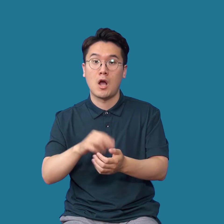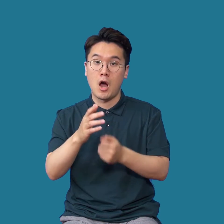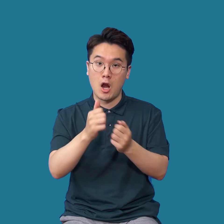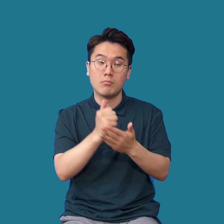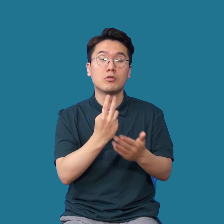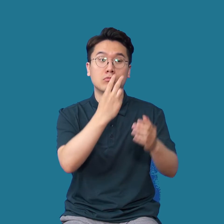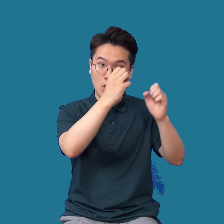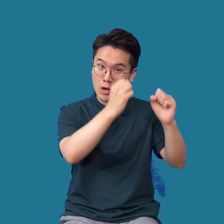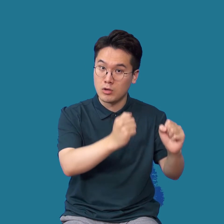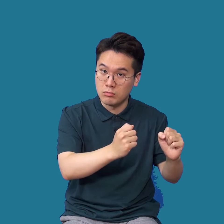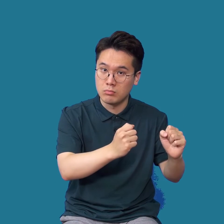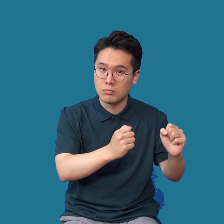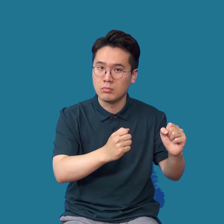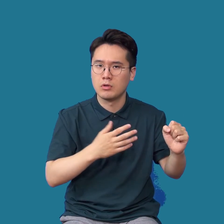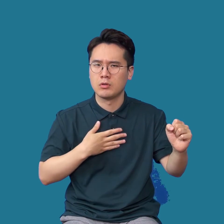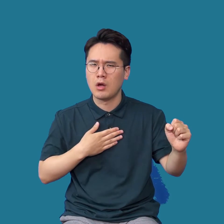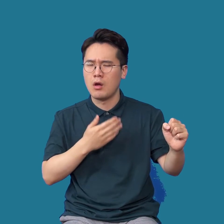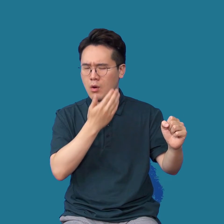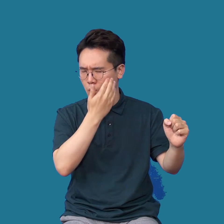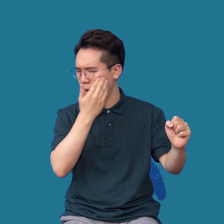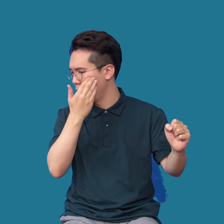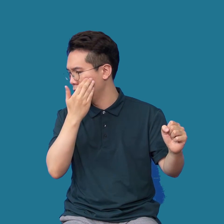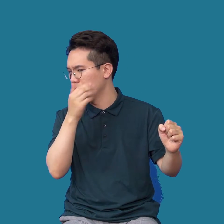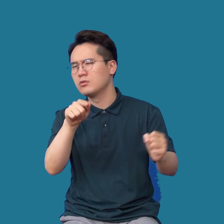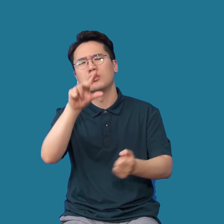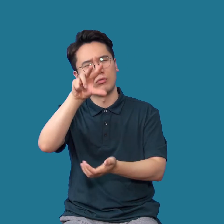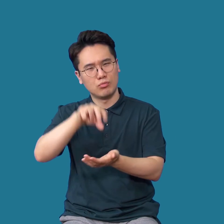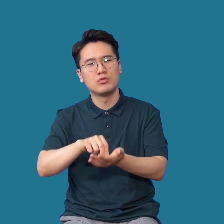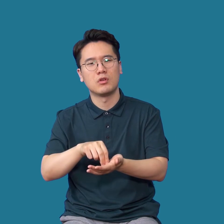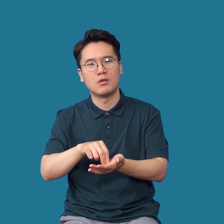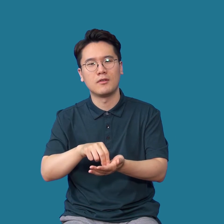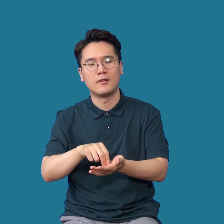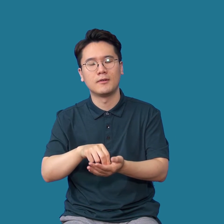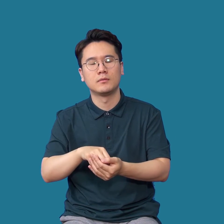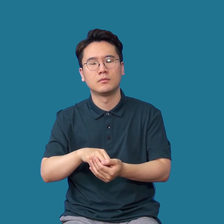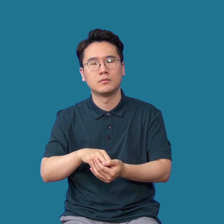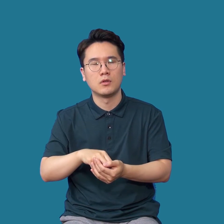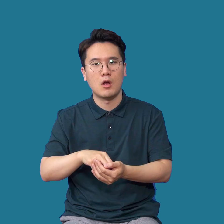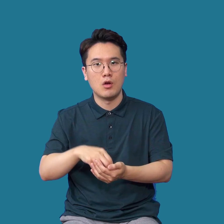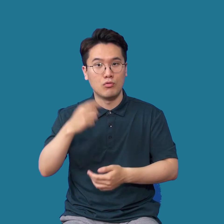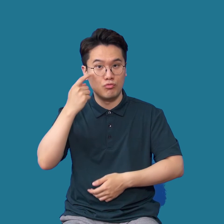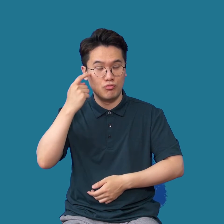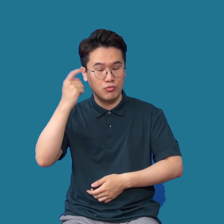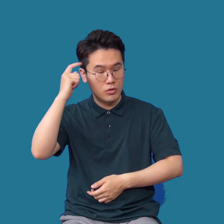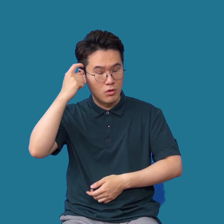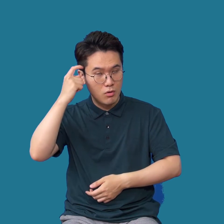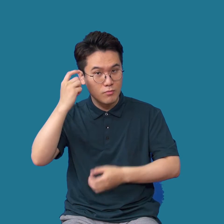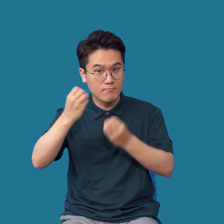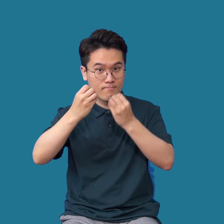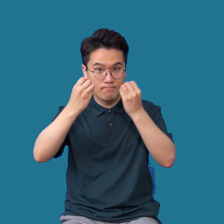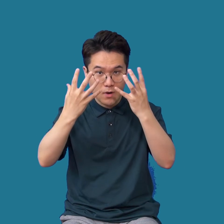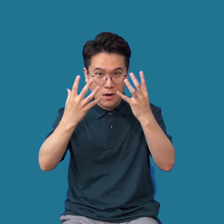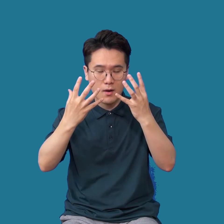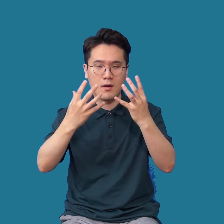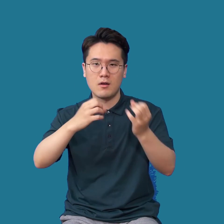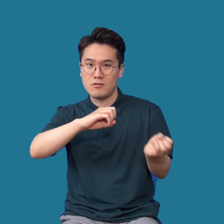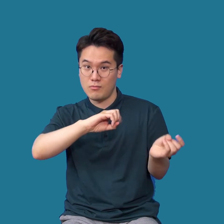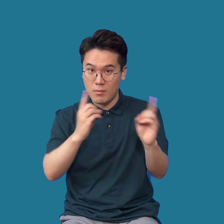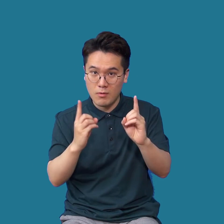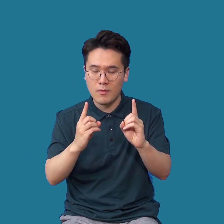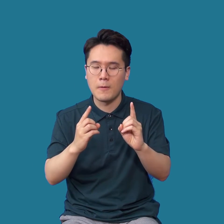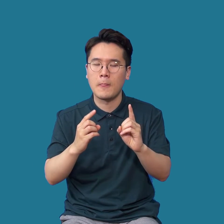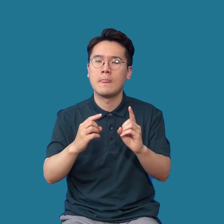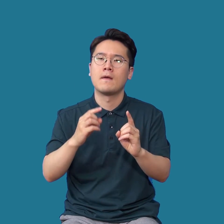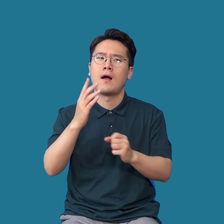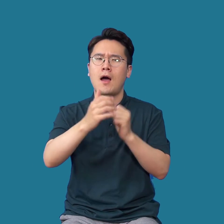것이 문제입니다. 그 영의 눈을 떠서 하나님을 바라보십시오. 그리고